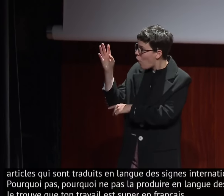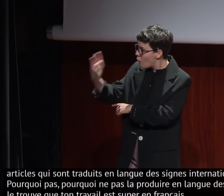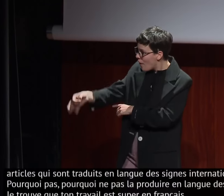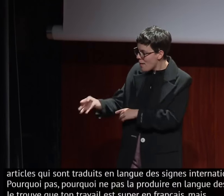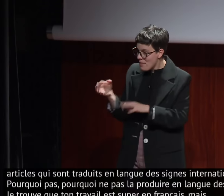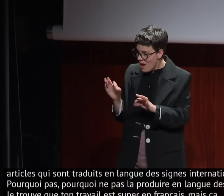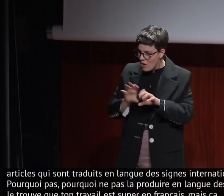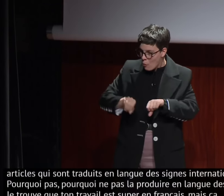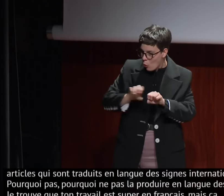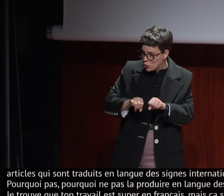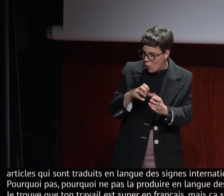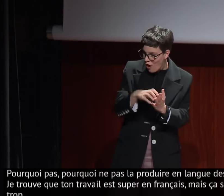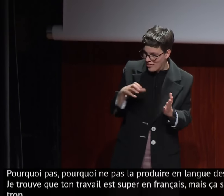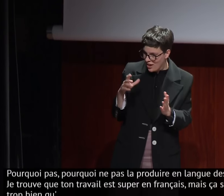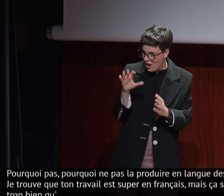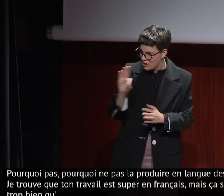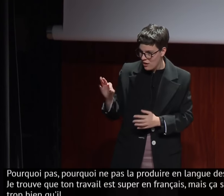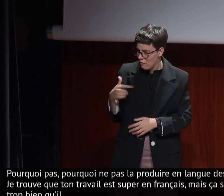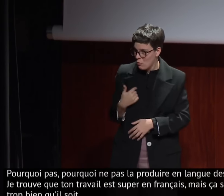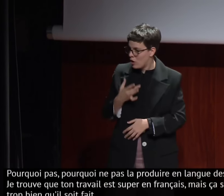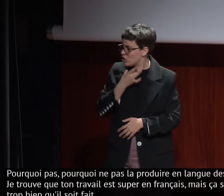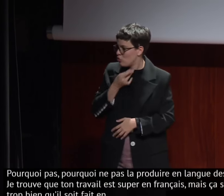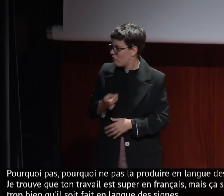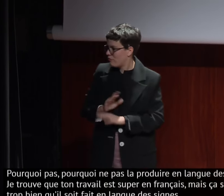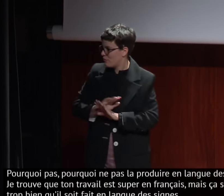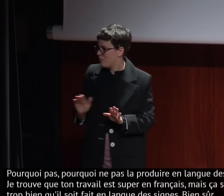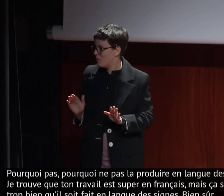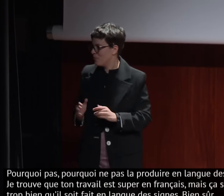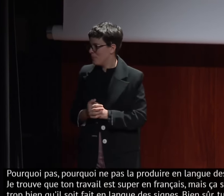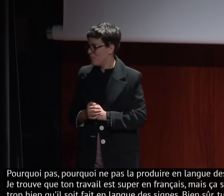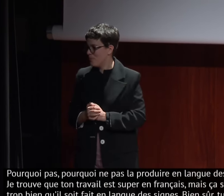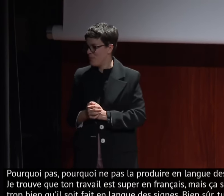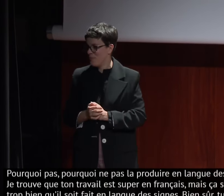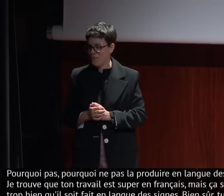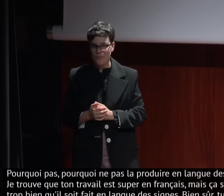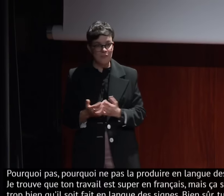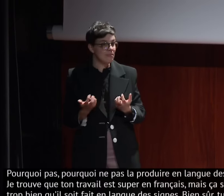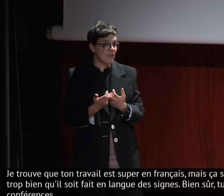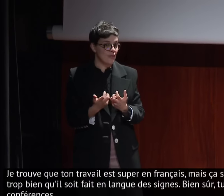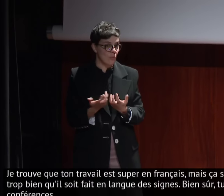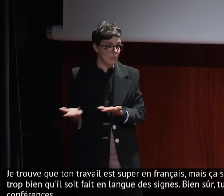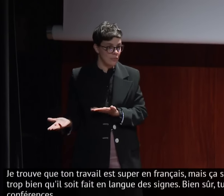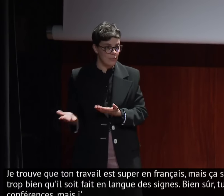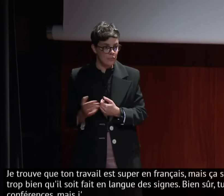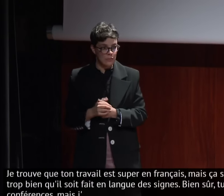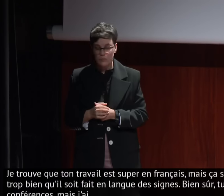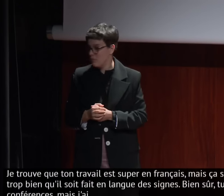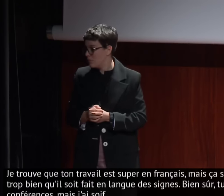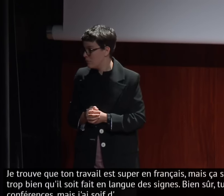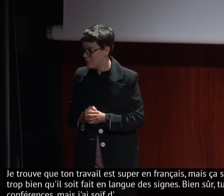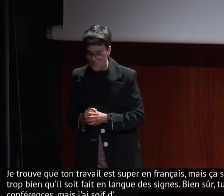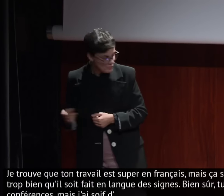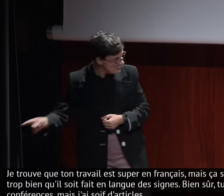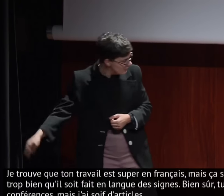soit fait en langue des signes. Alors, bien sûr, tu fais des conférences, mais moi, j'ai soif d'articles en langue des signes. Tu vois, ça me